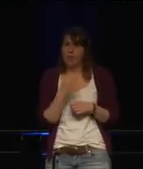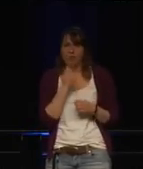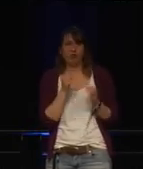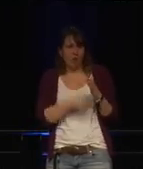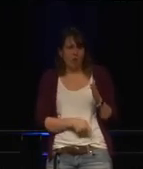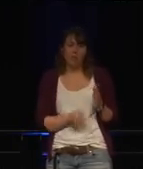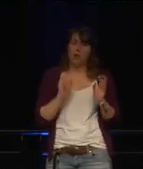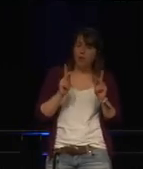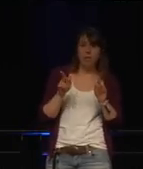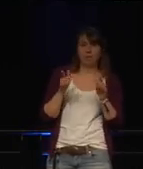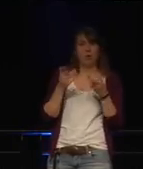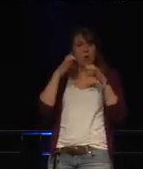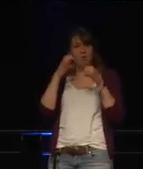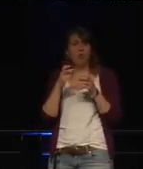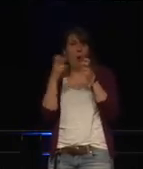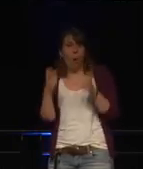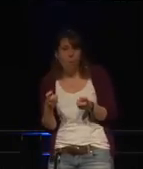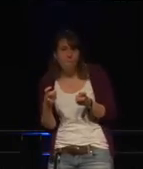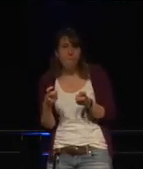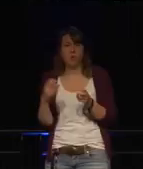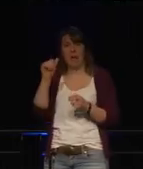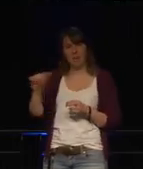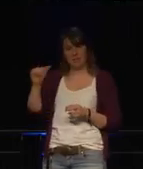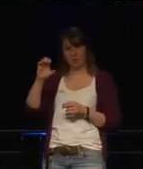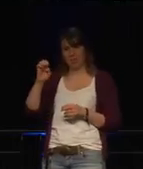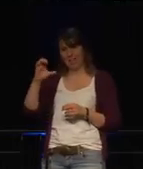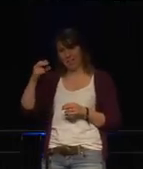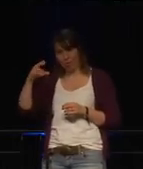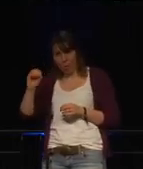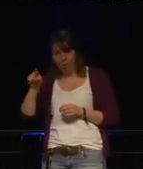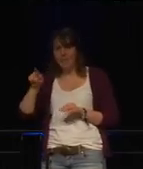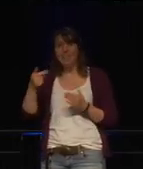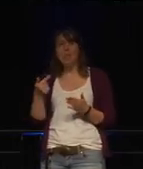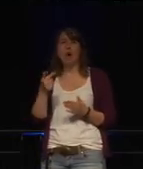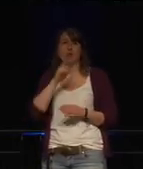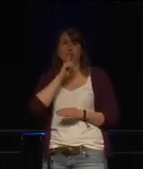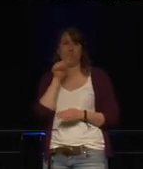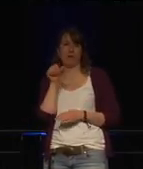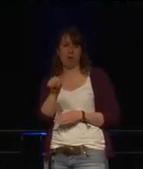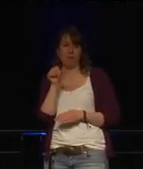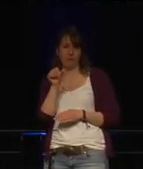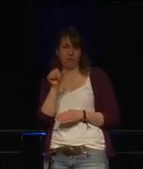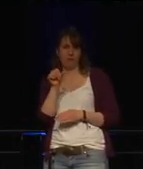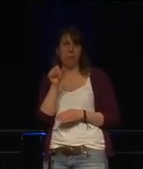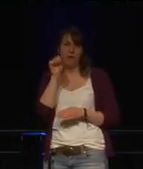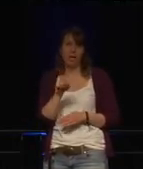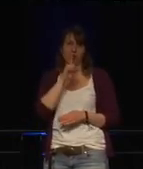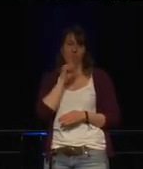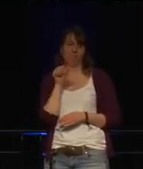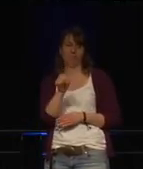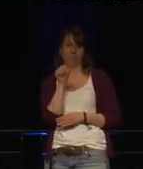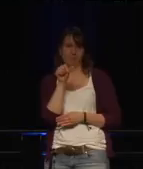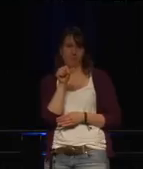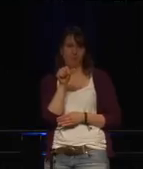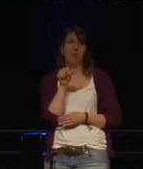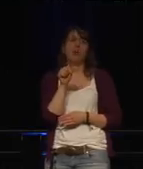por lo menos tienen un un botón para callarlos y también se pueden cambiar los ajustes